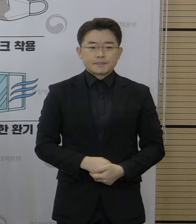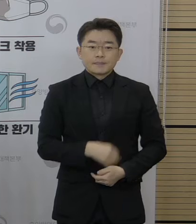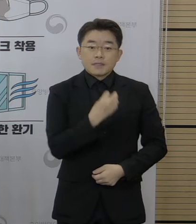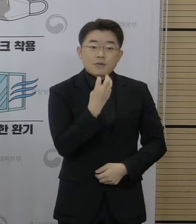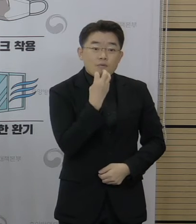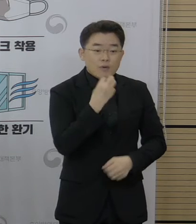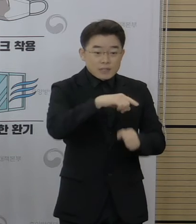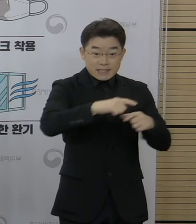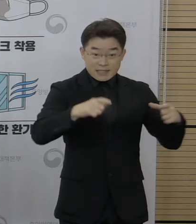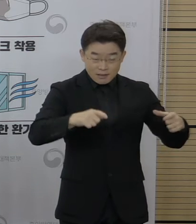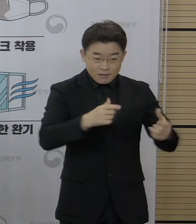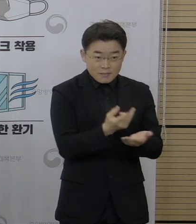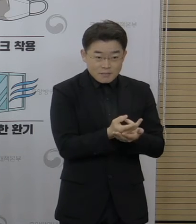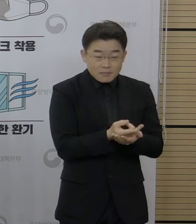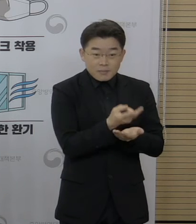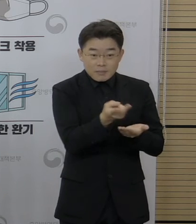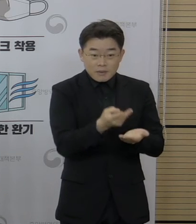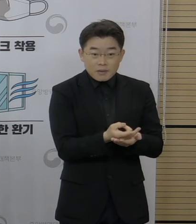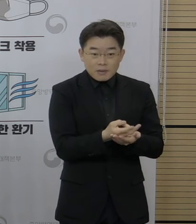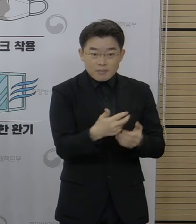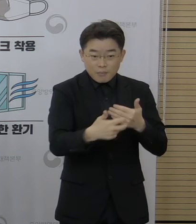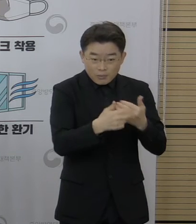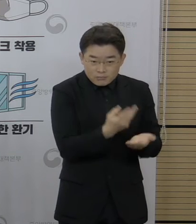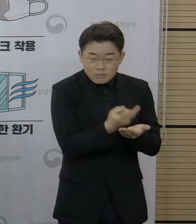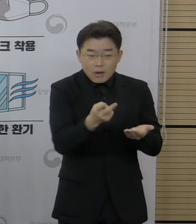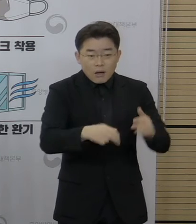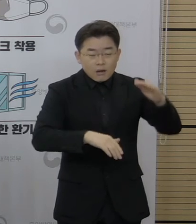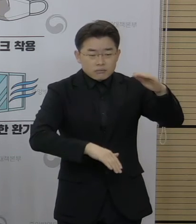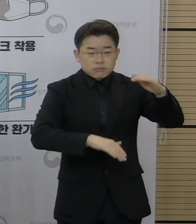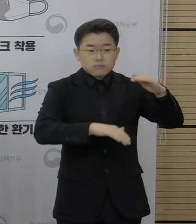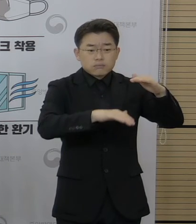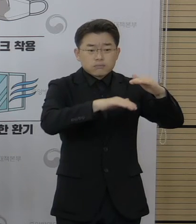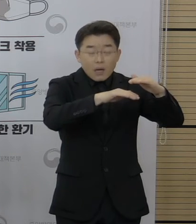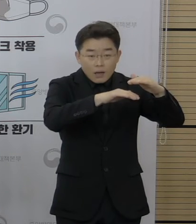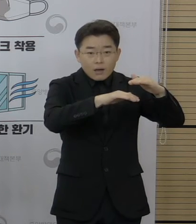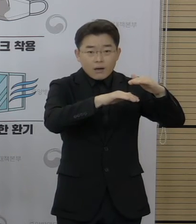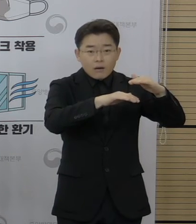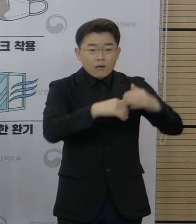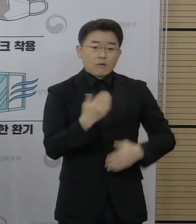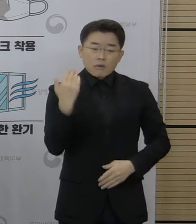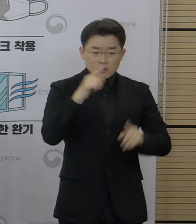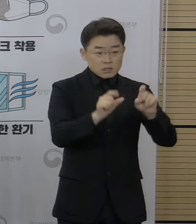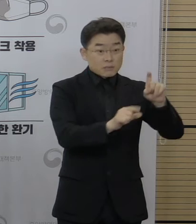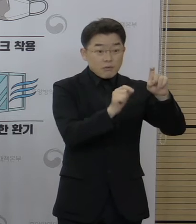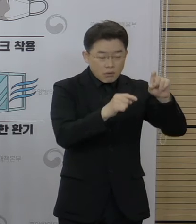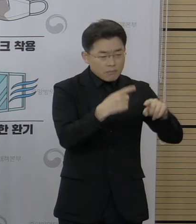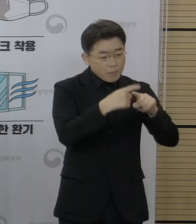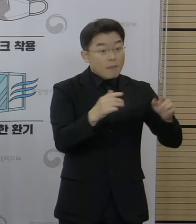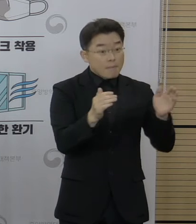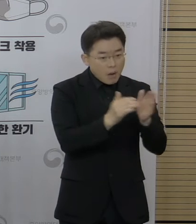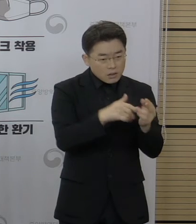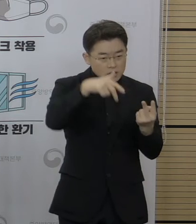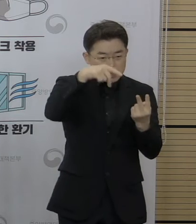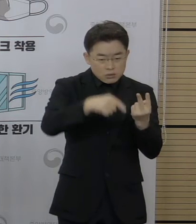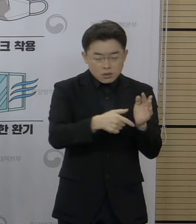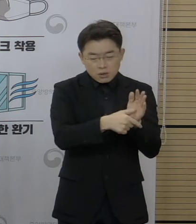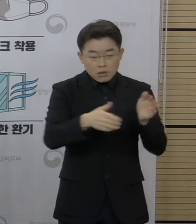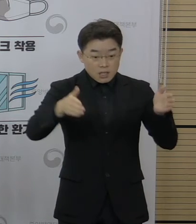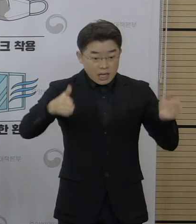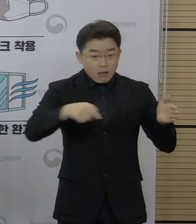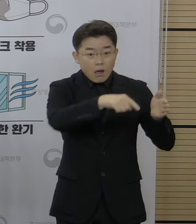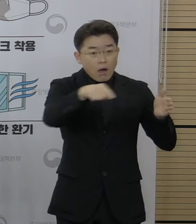내 병상 여력이 앞에서 말씀 드리고 저는 빠르게 소진되고 있고 첫 평가 이후에 2주만에 수도권의 위험도가 매우